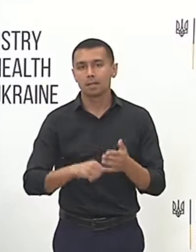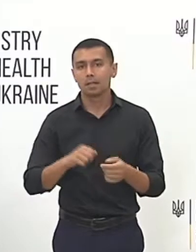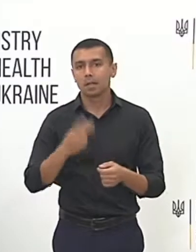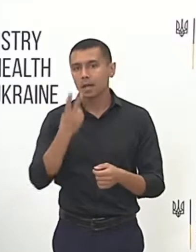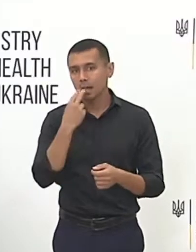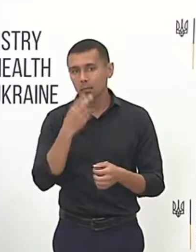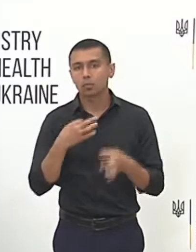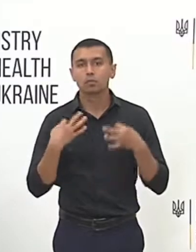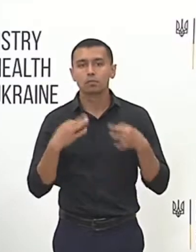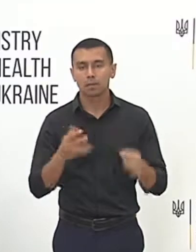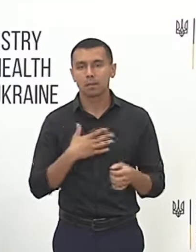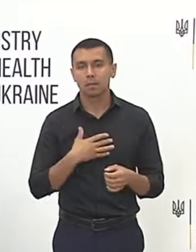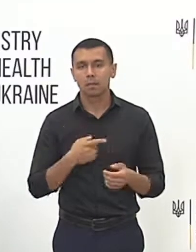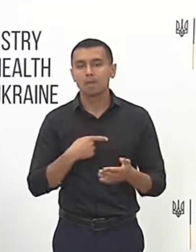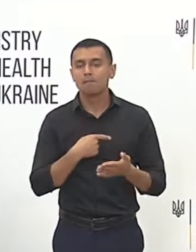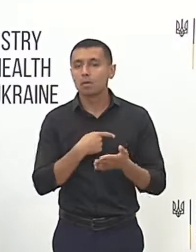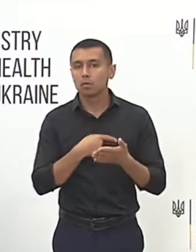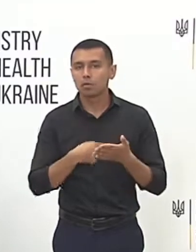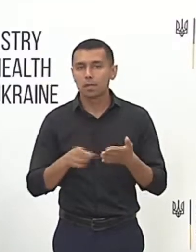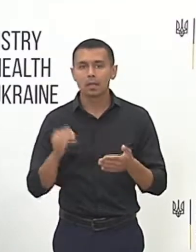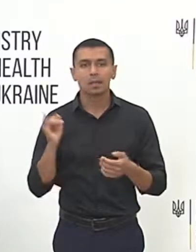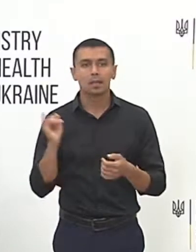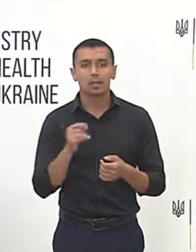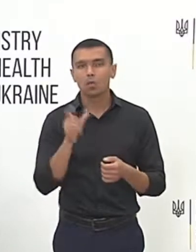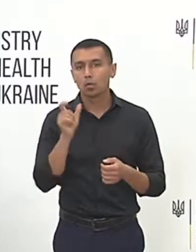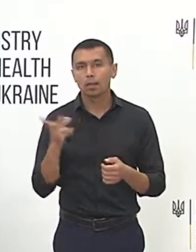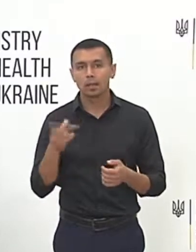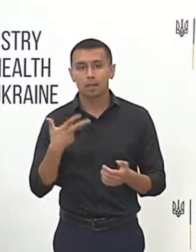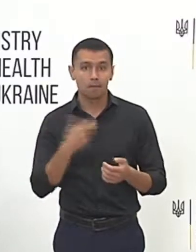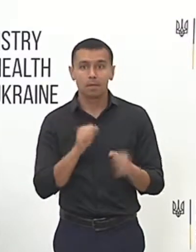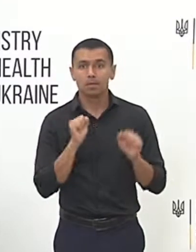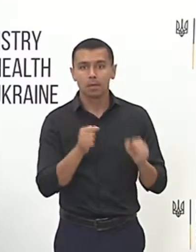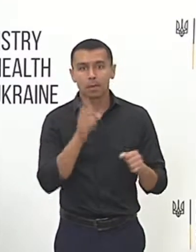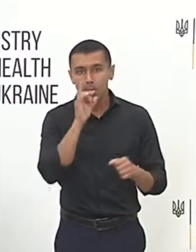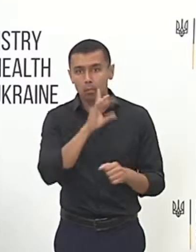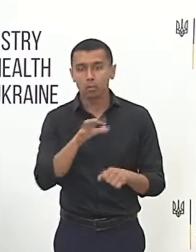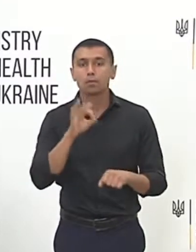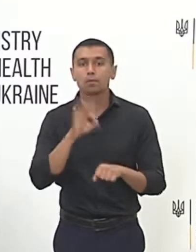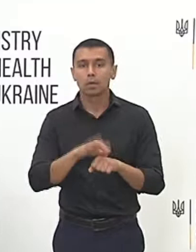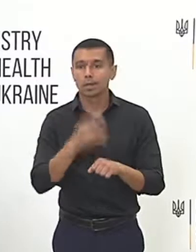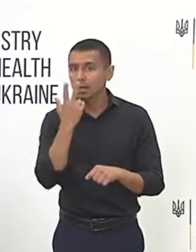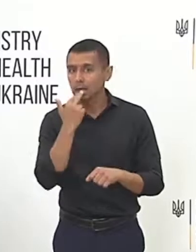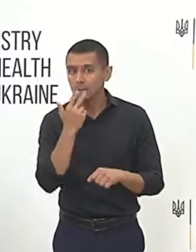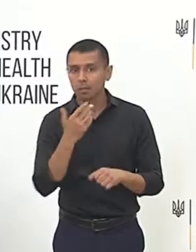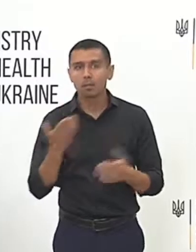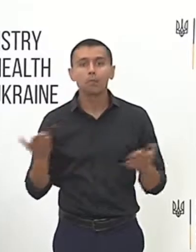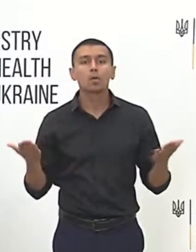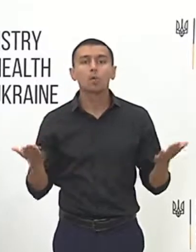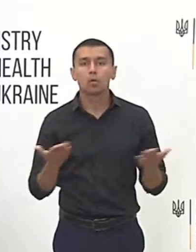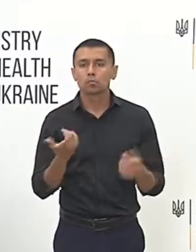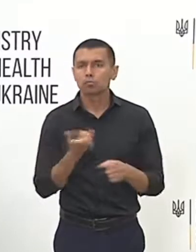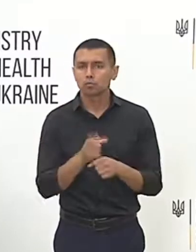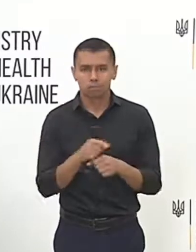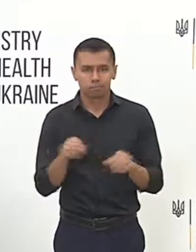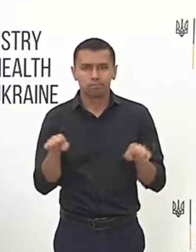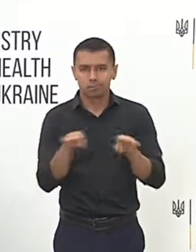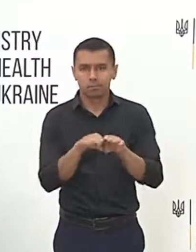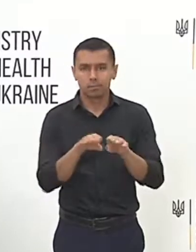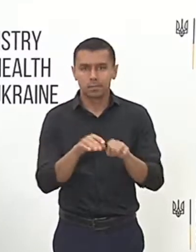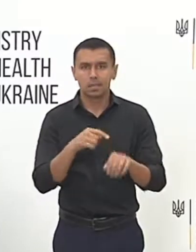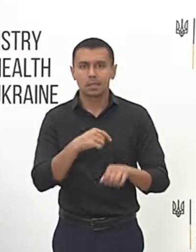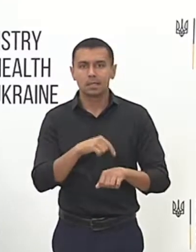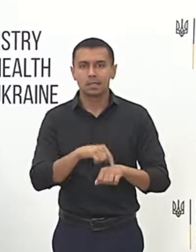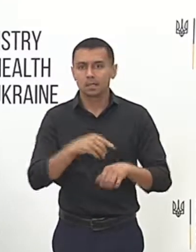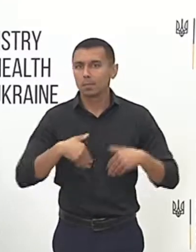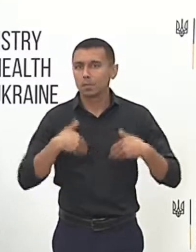грипу дозволить нам виключати, і люди, які вакцинувались, не будуть хворіти грипом, в якого досить схожі